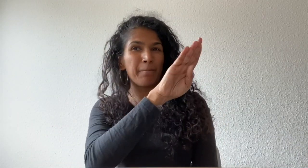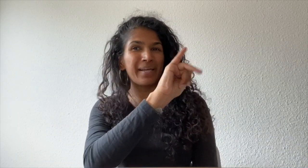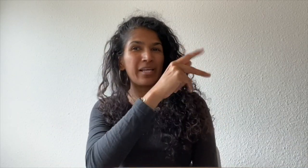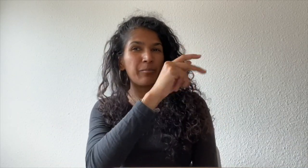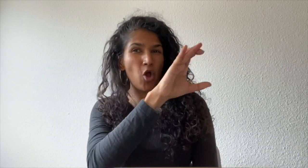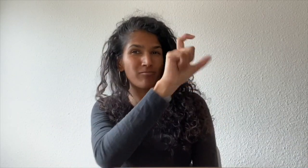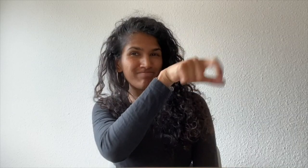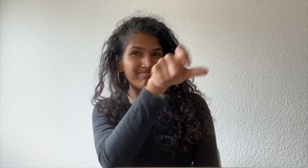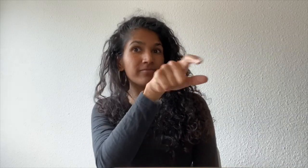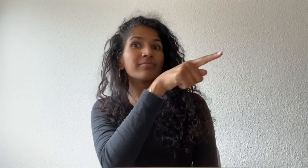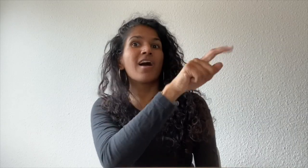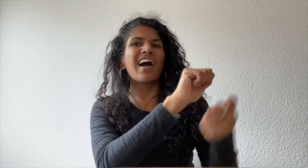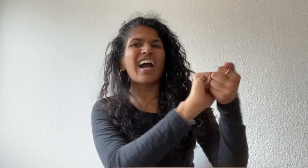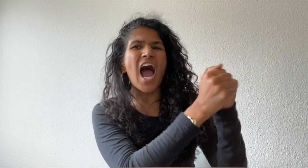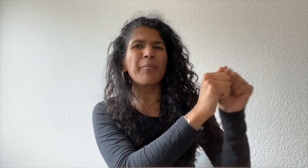Kritik.